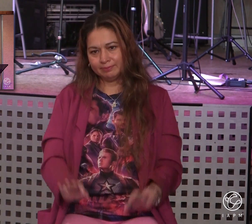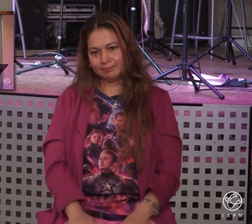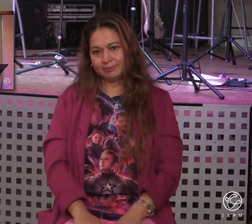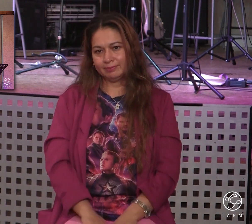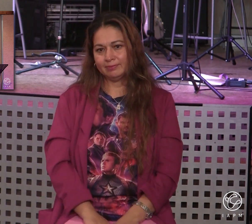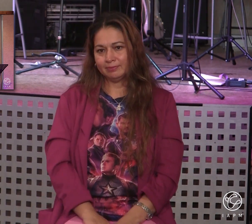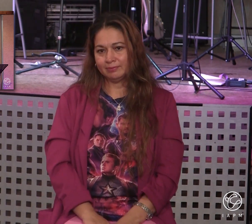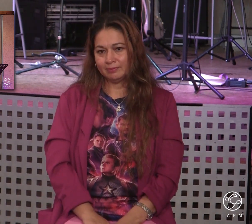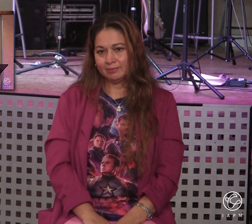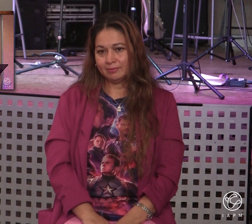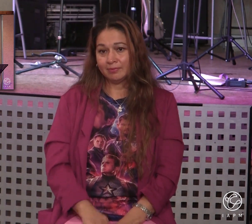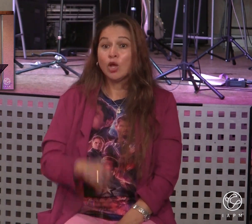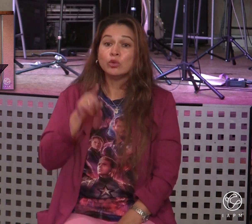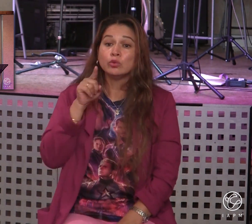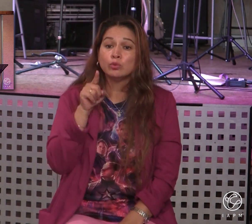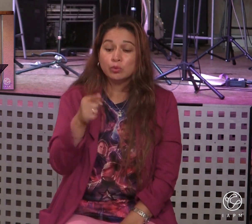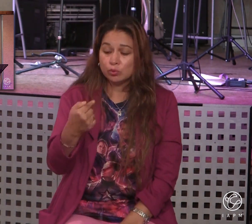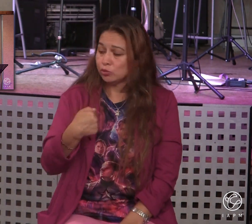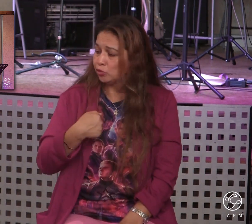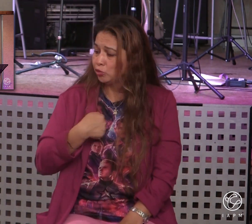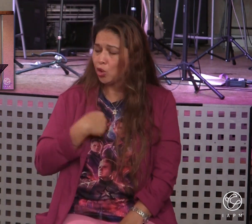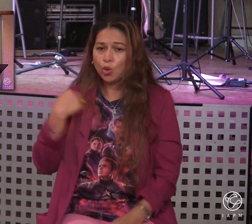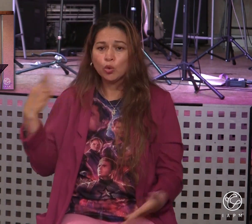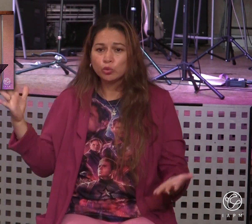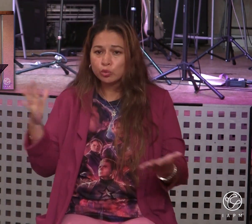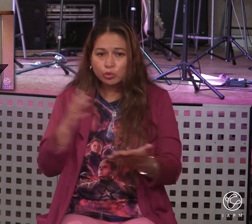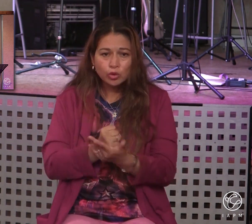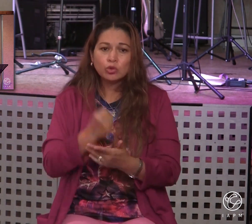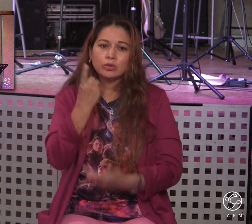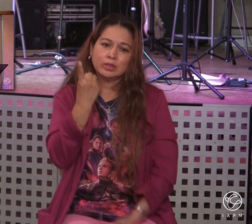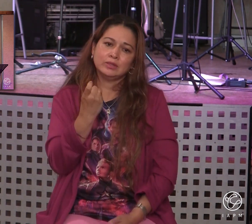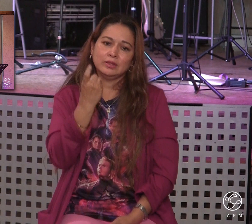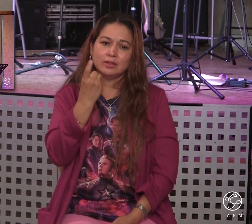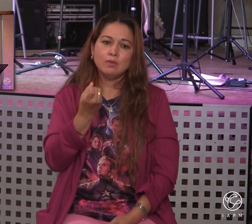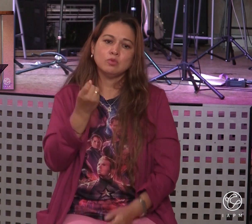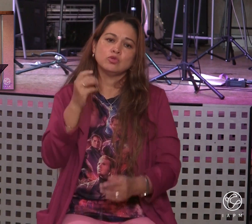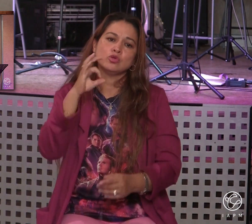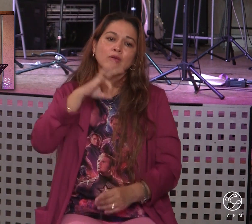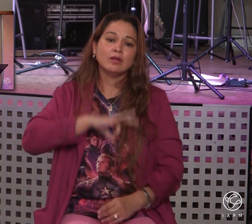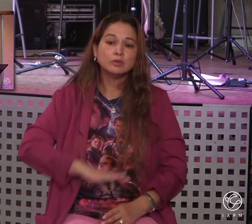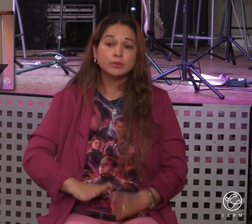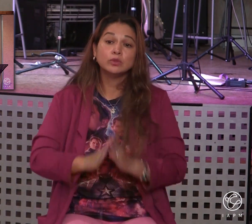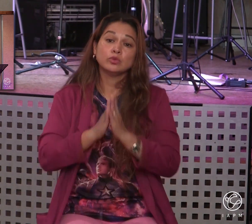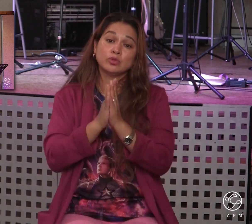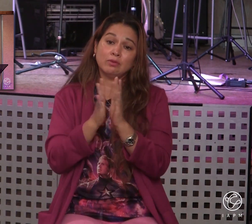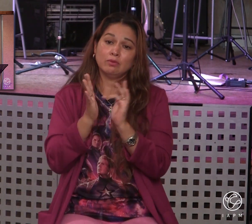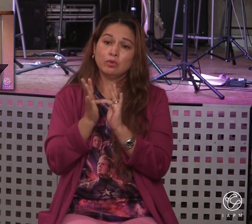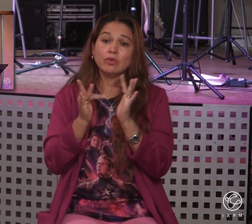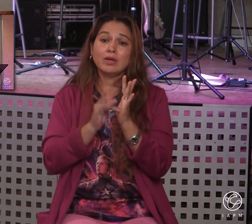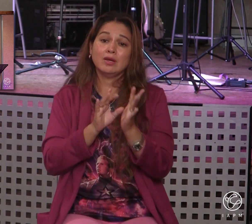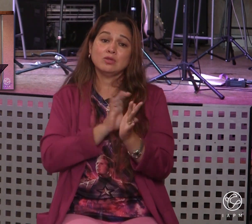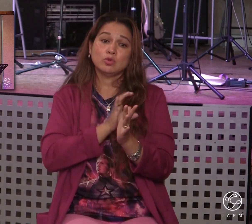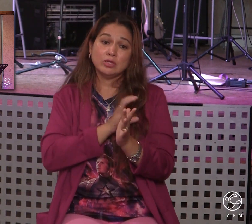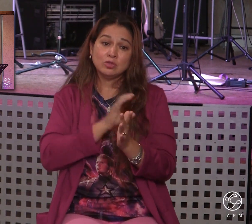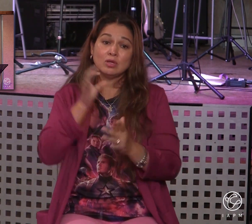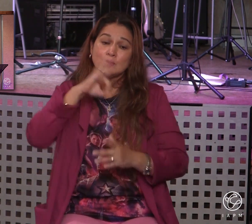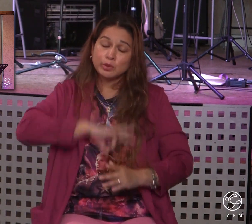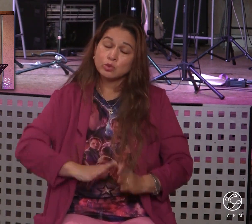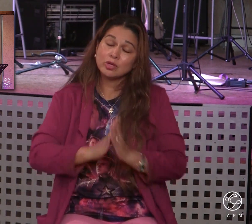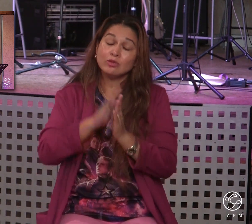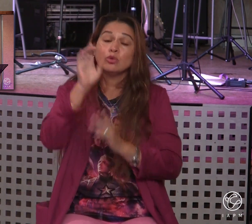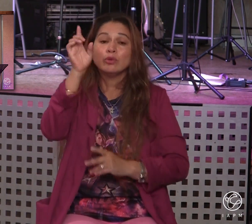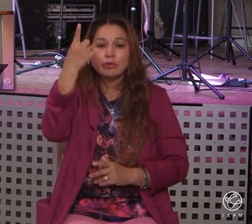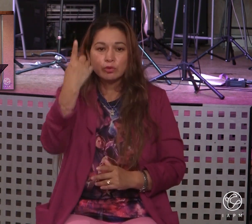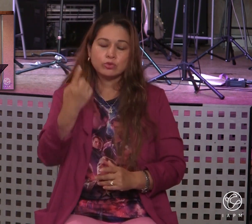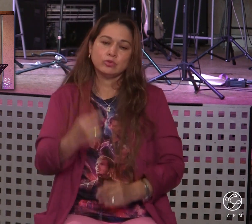ya voy y yo... No. Claro que me puede dar todo ese tipo de cosas. Pero porque Él va a venir